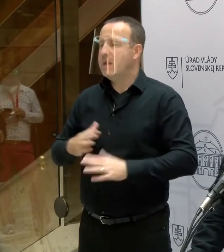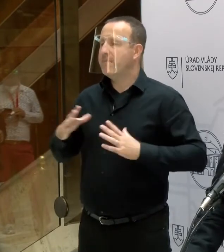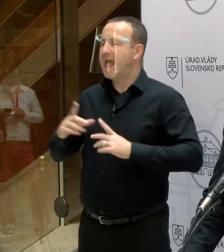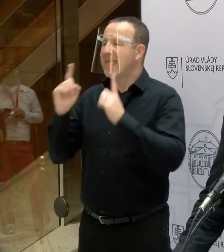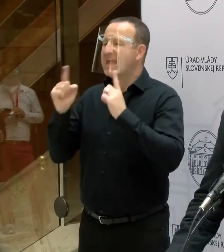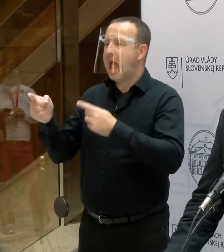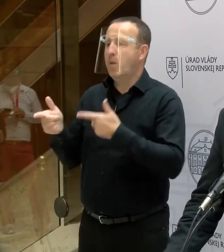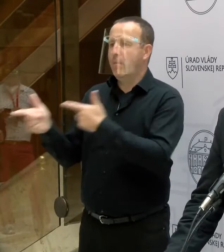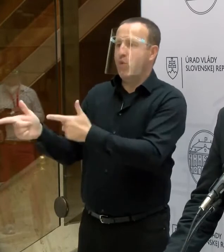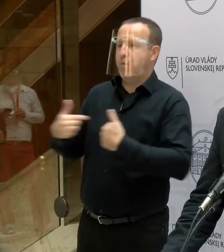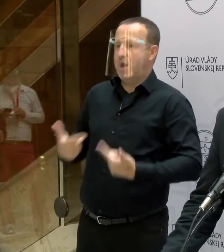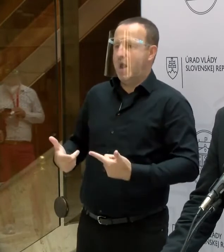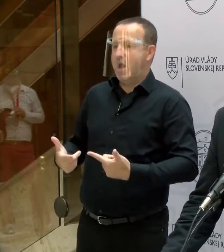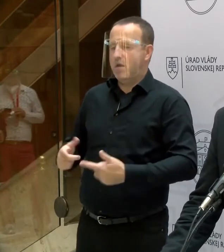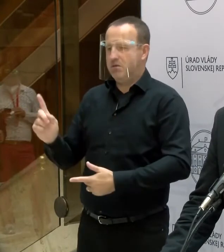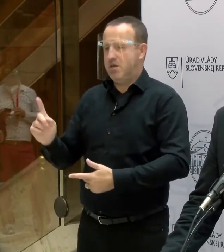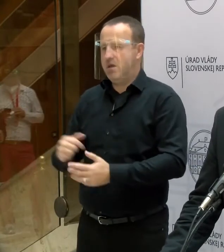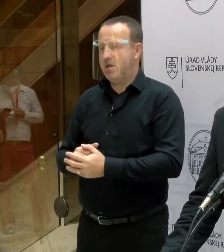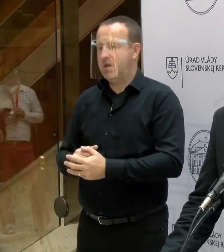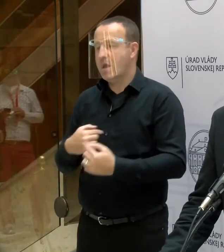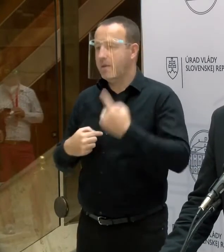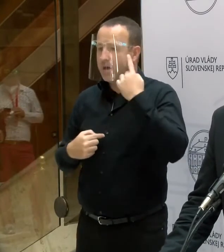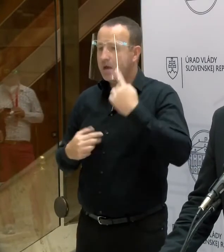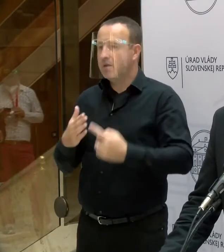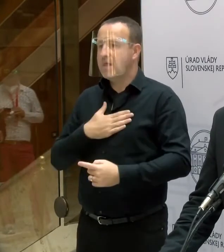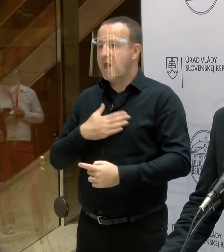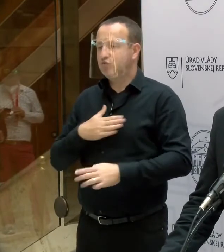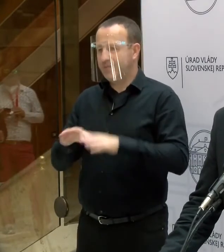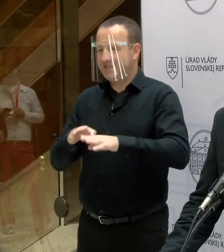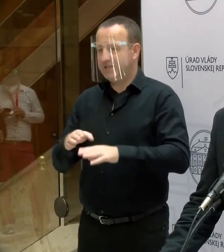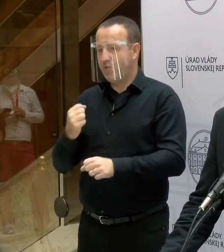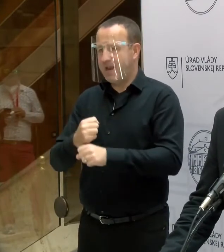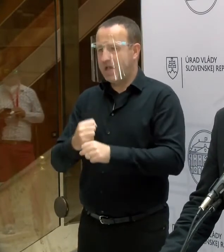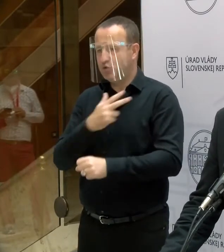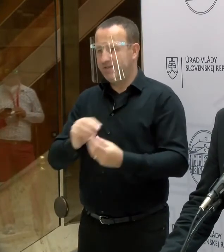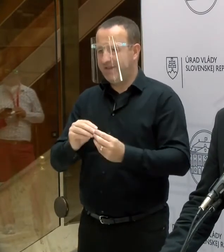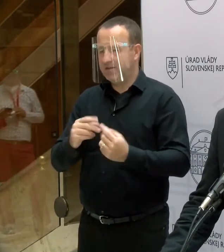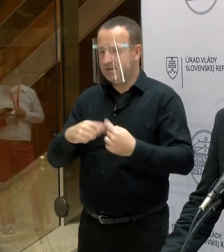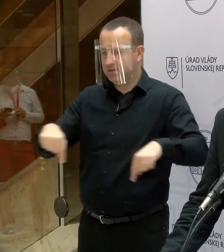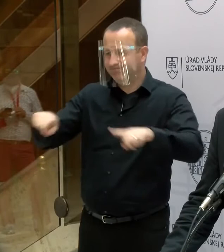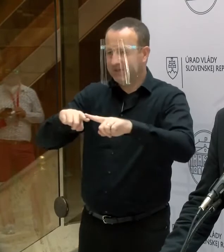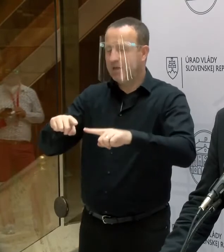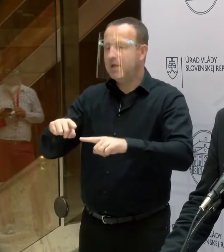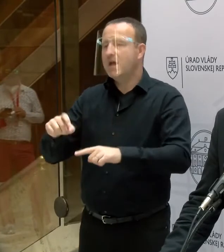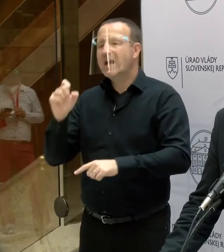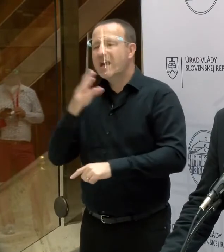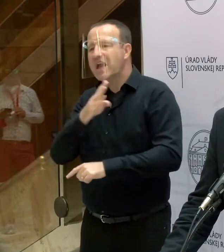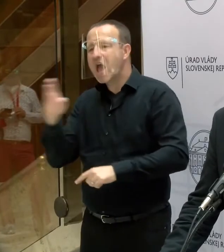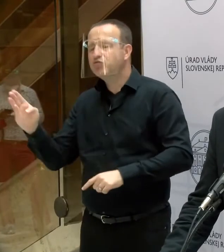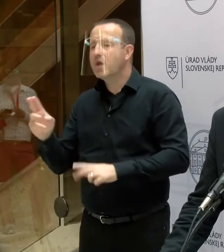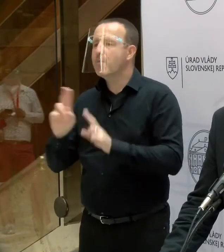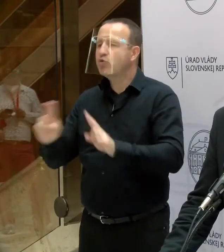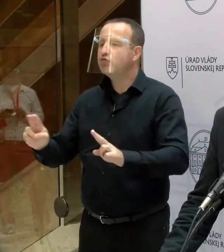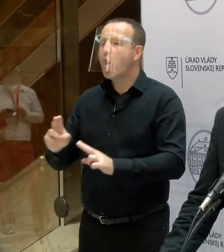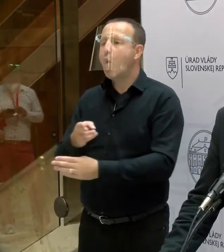naopak, ja si myslím, že aj v našom rezorte každej potenciálnej obeti akéhokoľvek